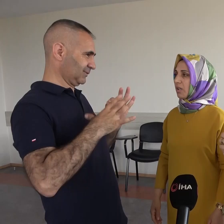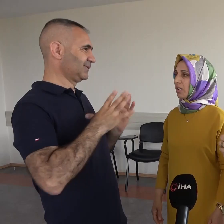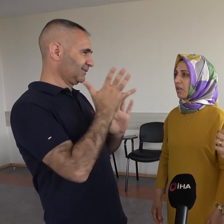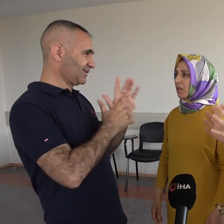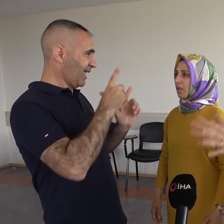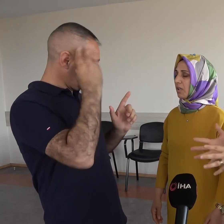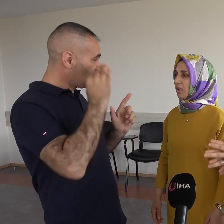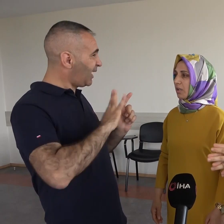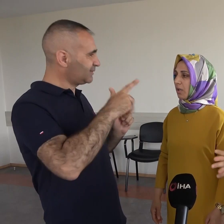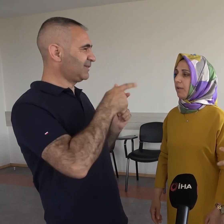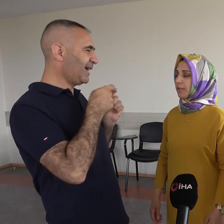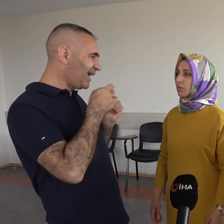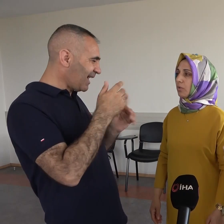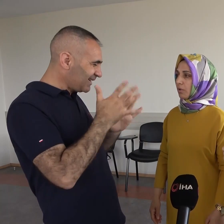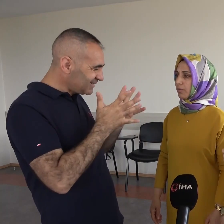Çok mutlu oldum diyor. Evet mutlu oldum.